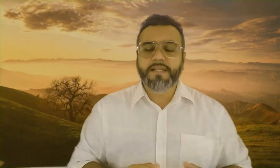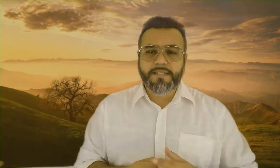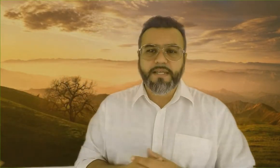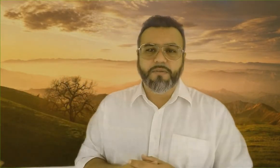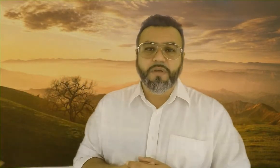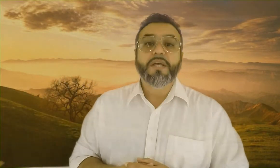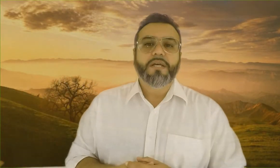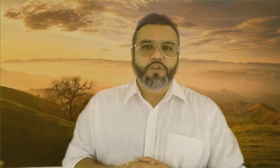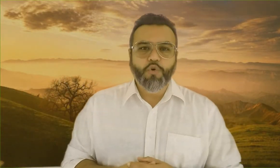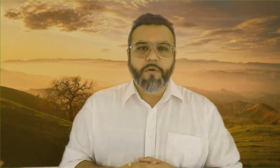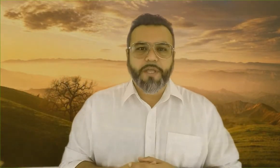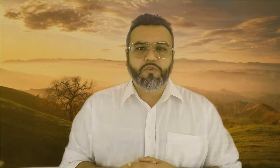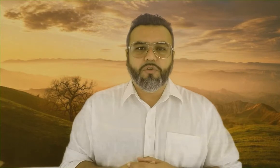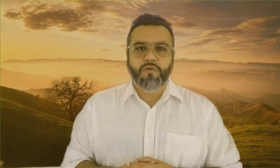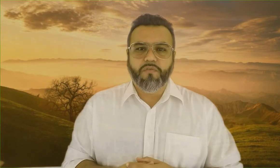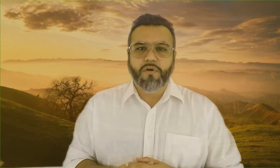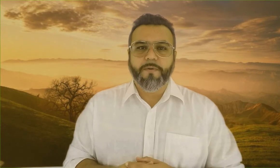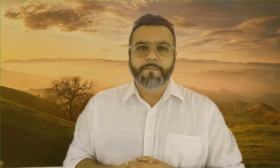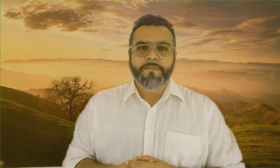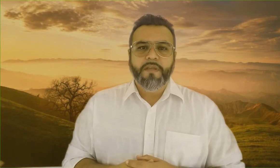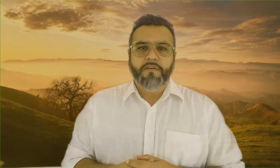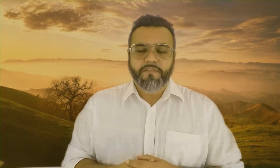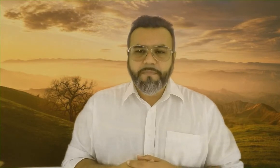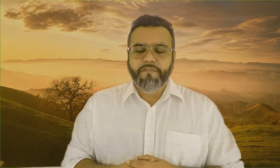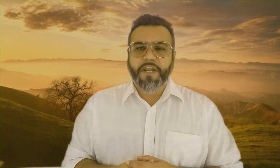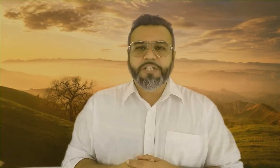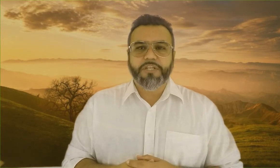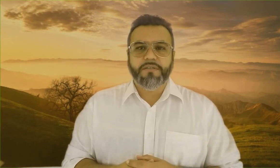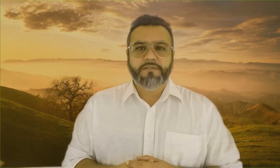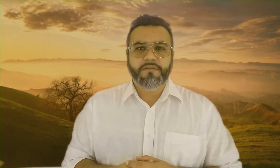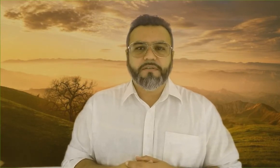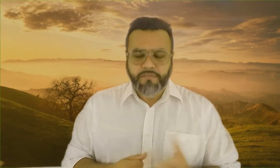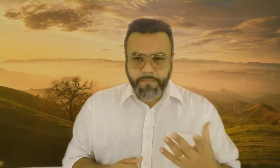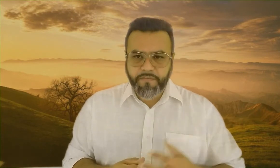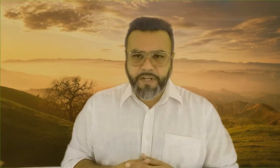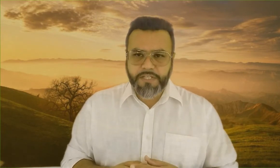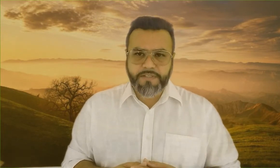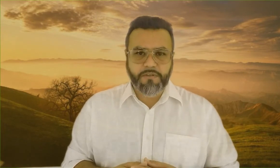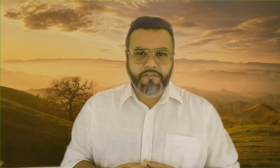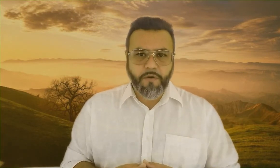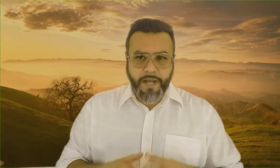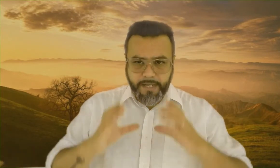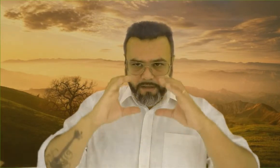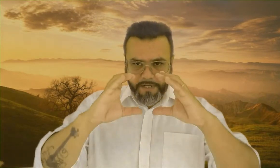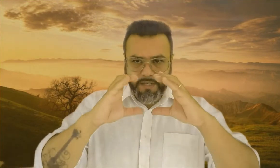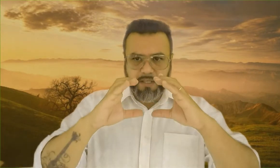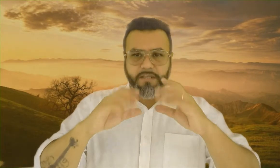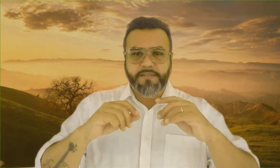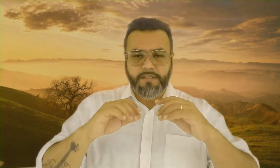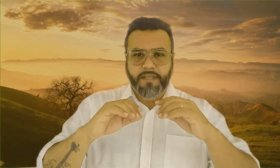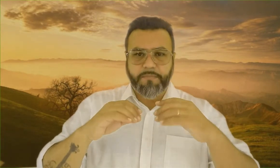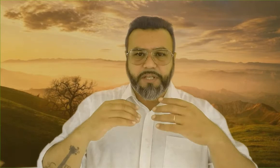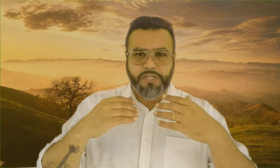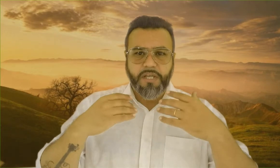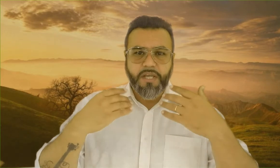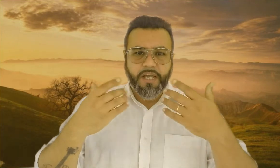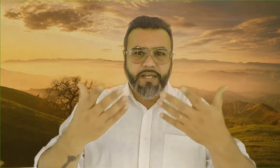sinalizando. No momento do louvor, vai para frente. Vai para frente, se não tiver uma câmera, né? Se de repente a